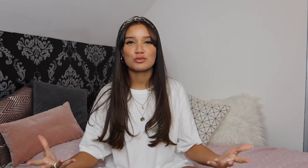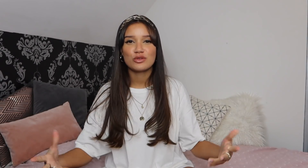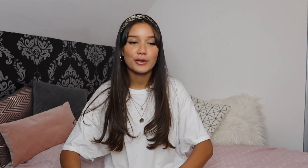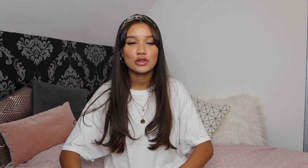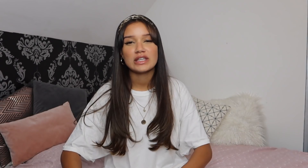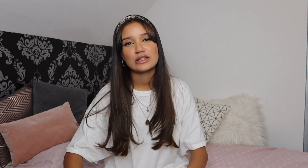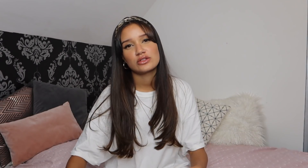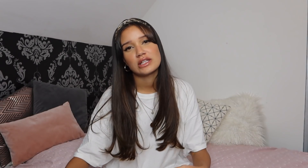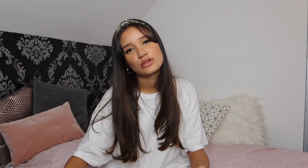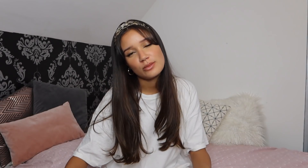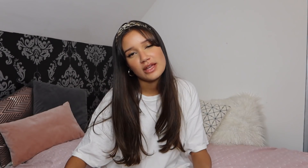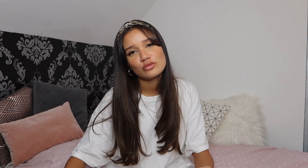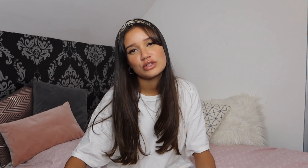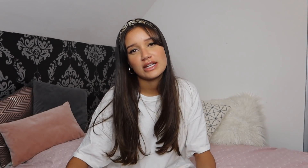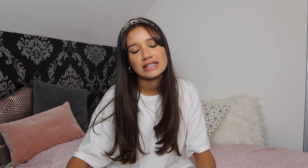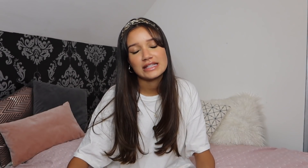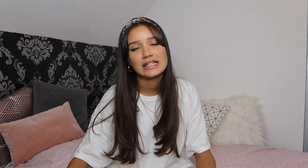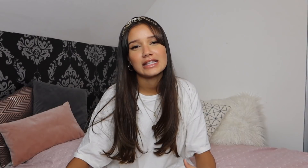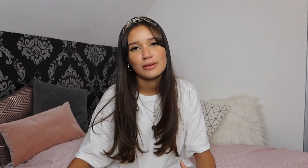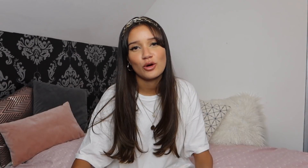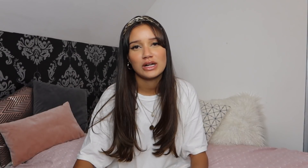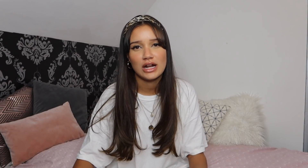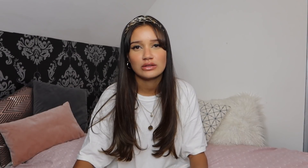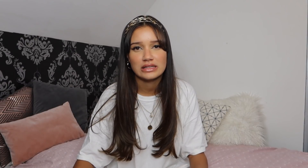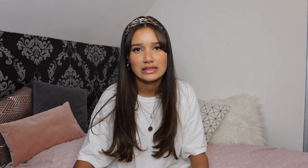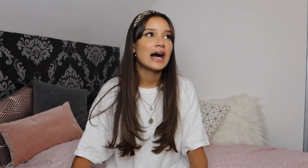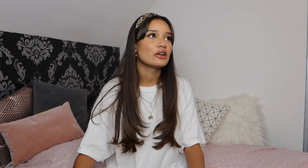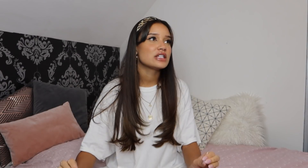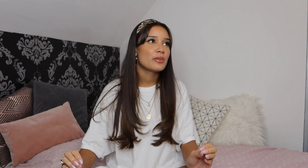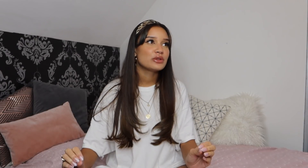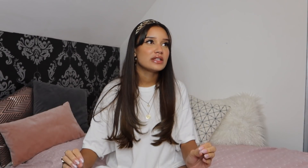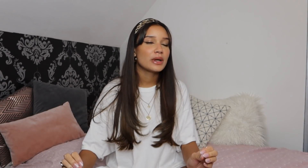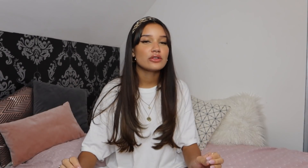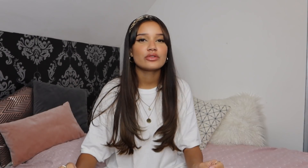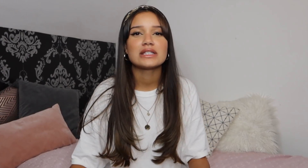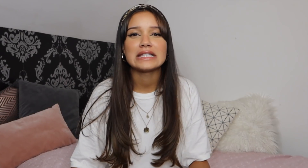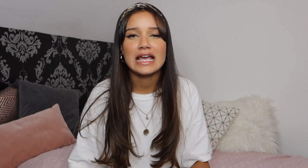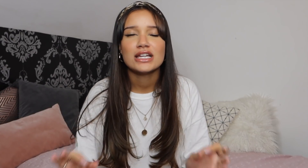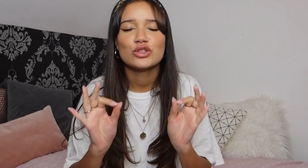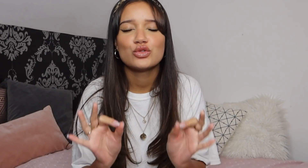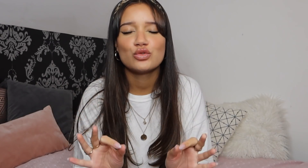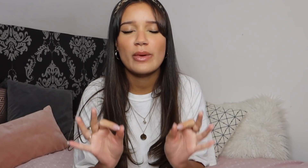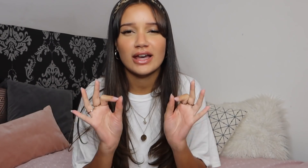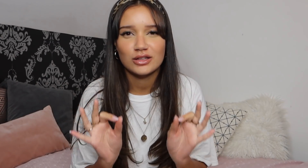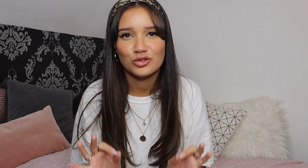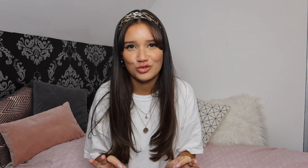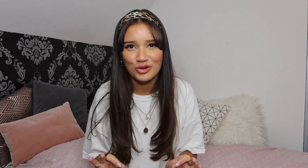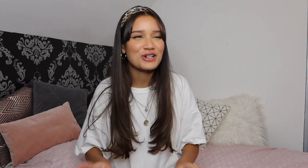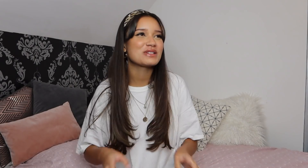peux retenir de cette semaine où j'ai essayé d'apprendre la langue des signes. Alors déjà petit débrief, c'est super dur. Franchement c'est